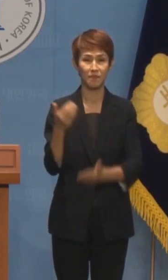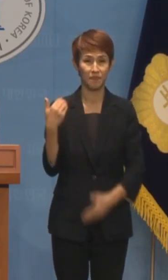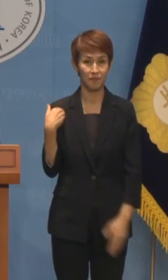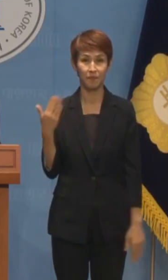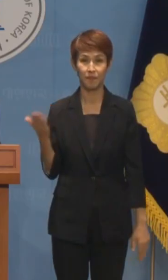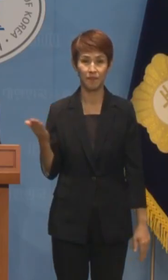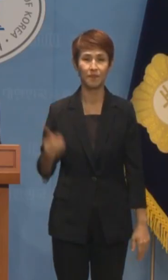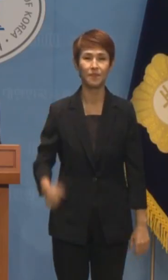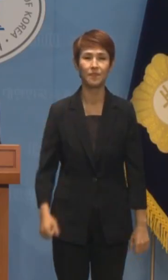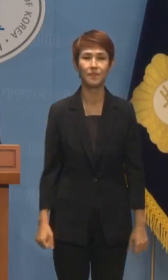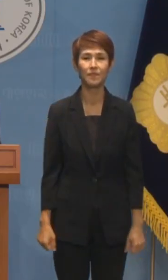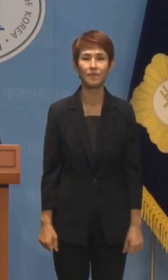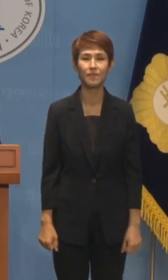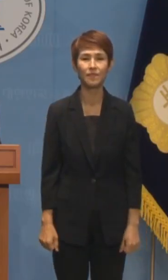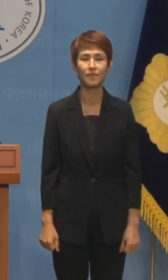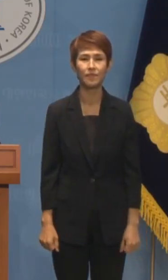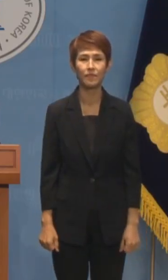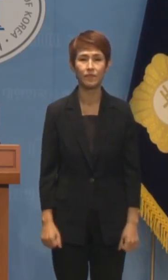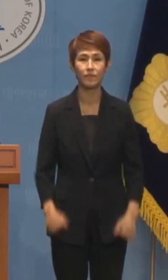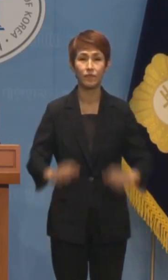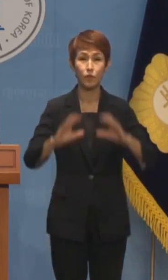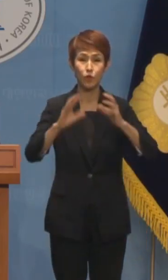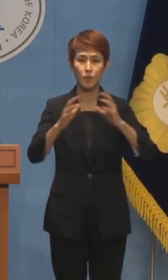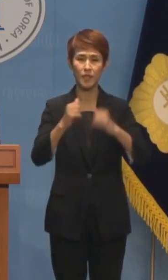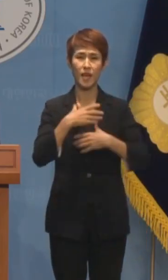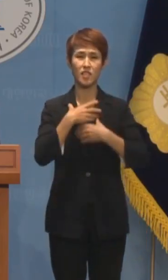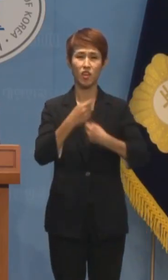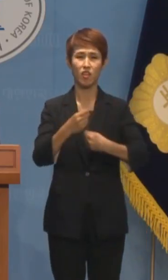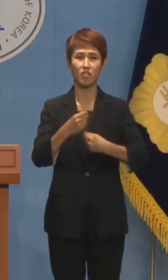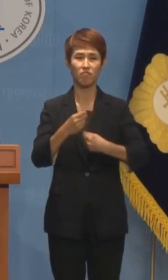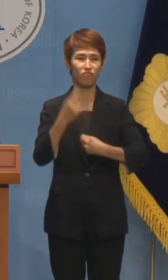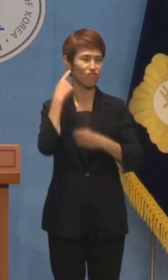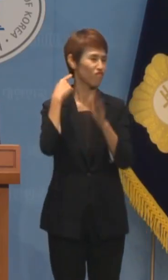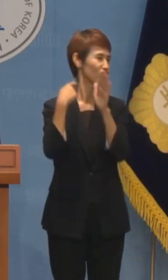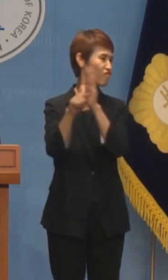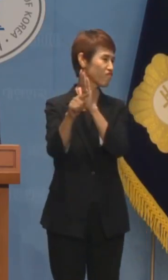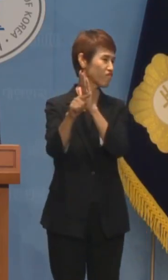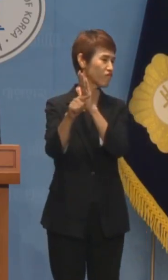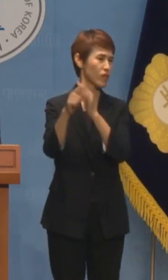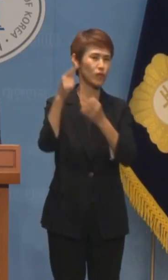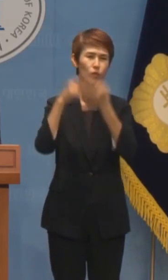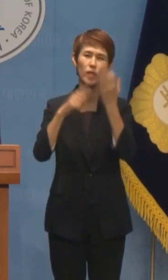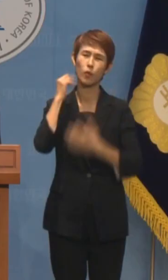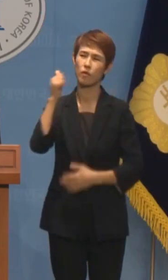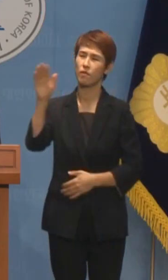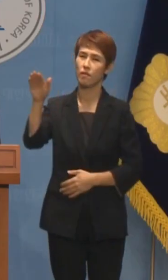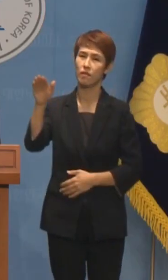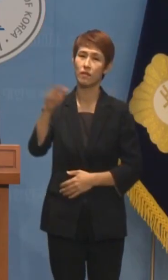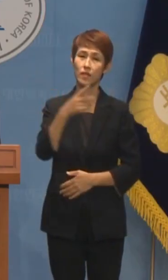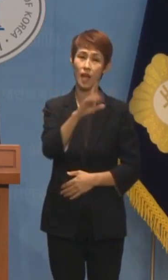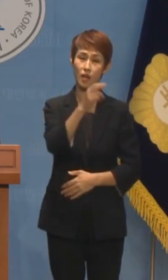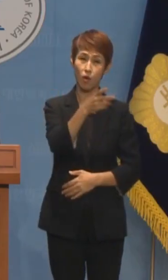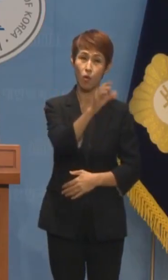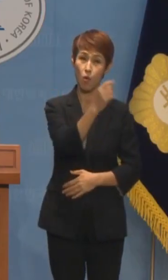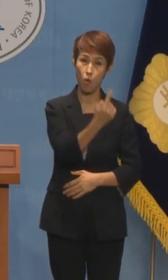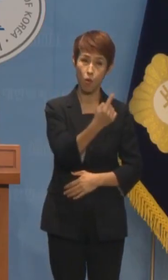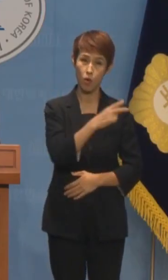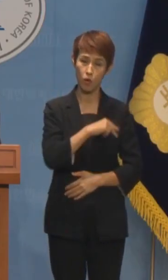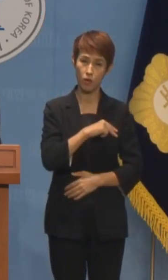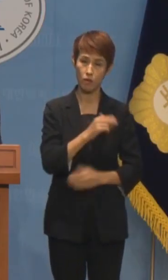강미정입니다. 국민 안전에 귀막은 윤 대통령, 태영호 전 의원 말은